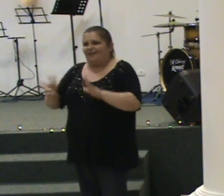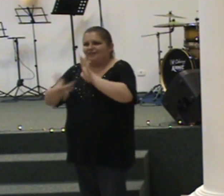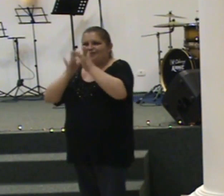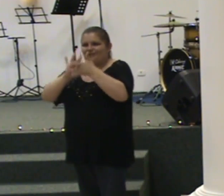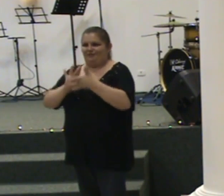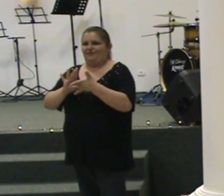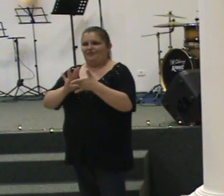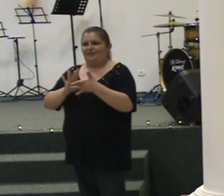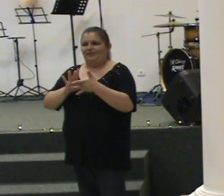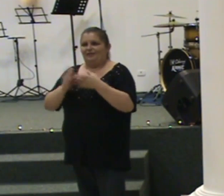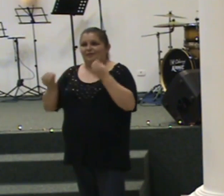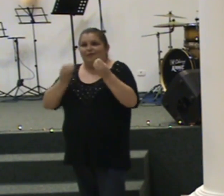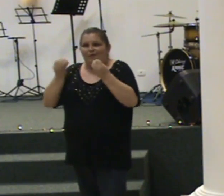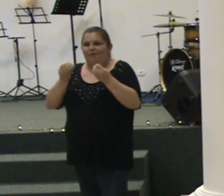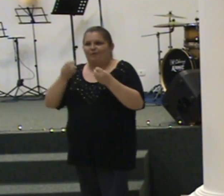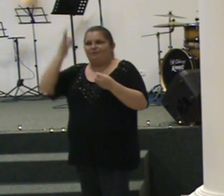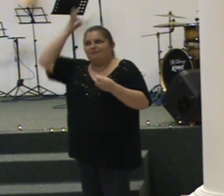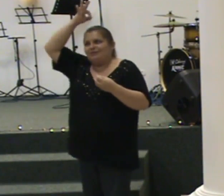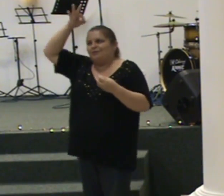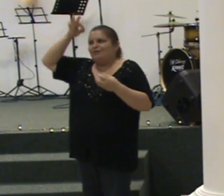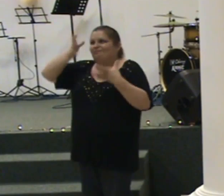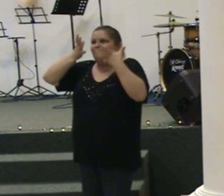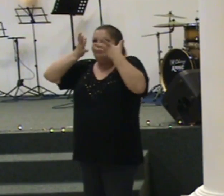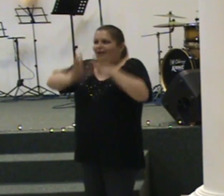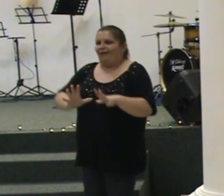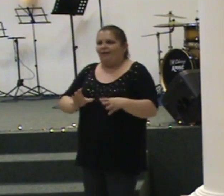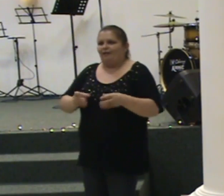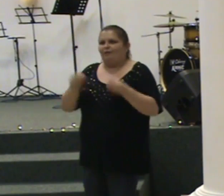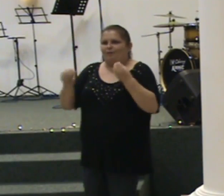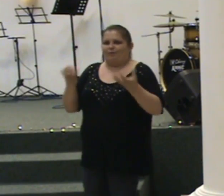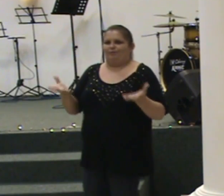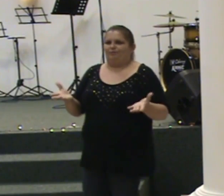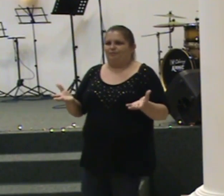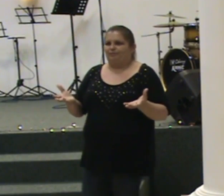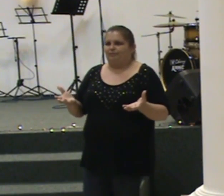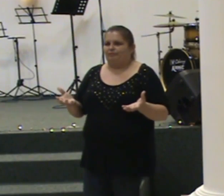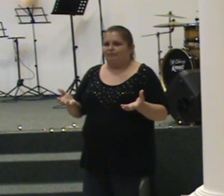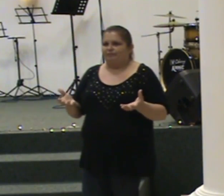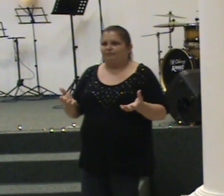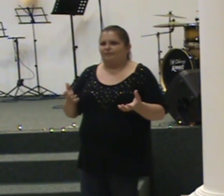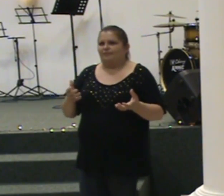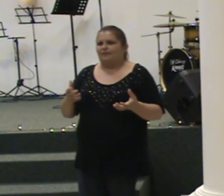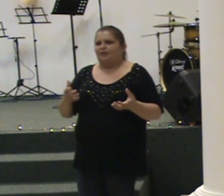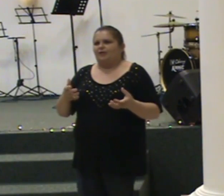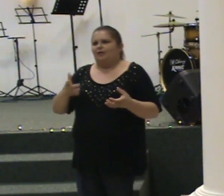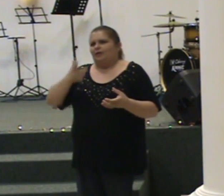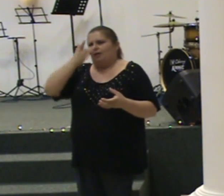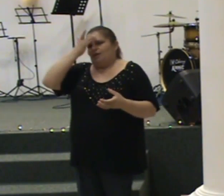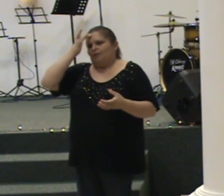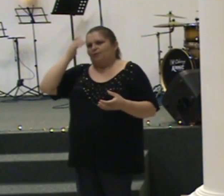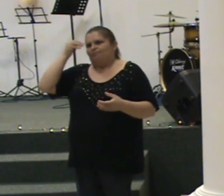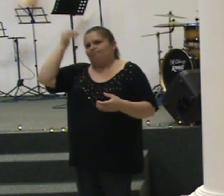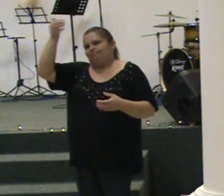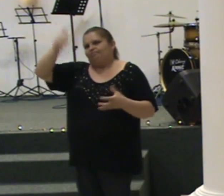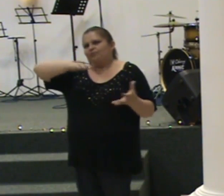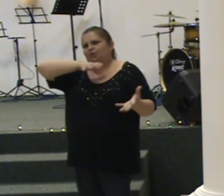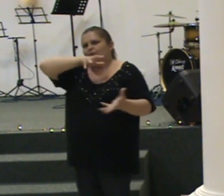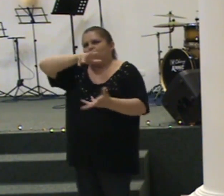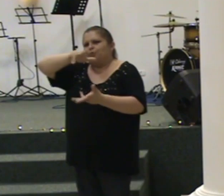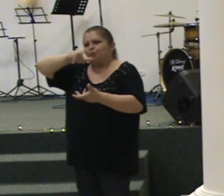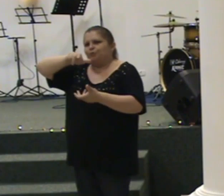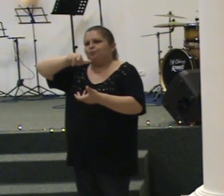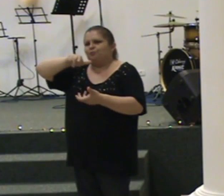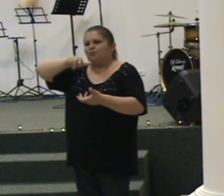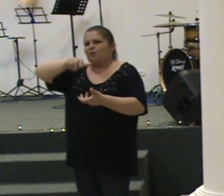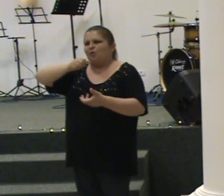é que tem pessoas que não querem o Espírito Santo te guiando. E tem muita gente aí fora com o coração endurecido. Tem